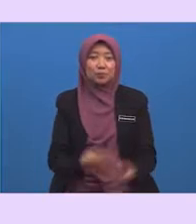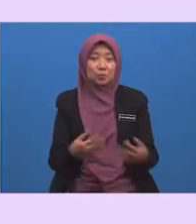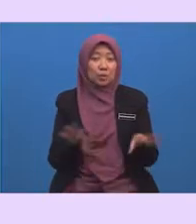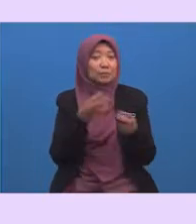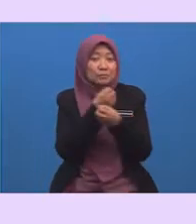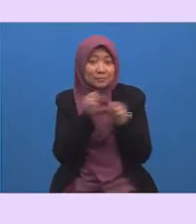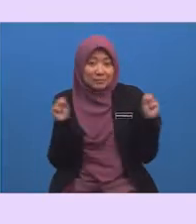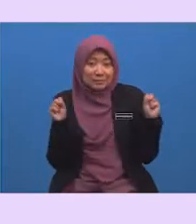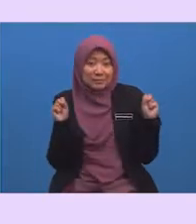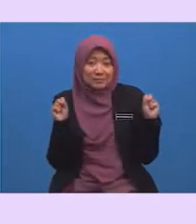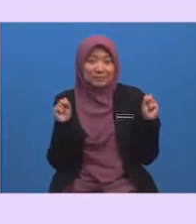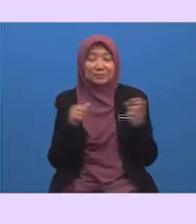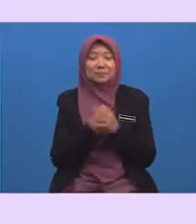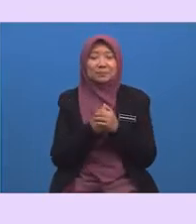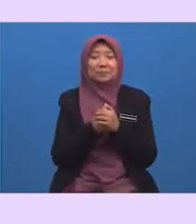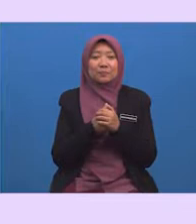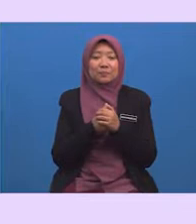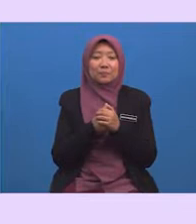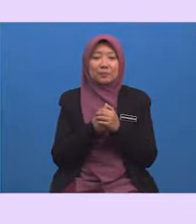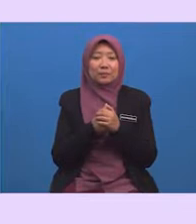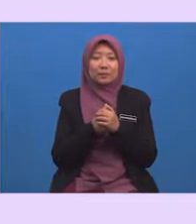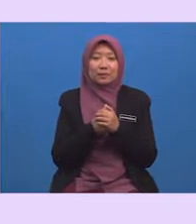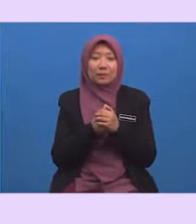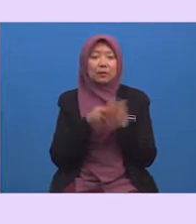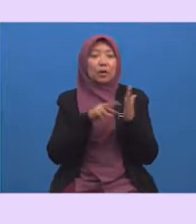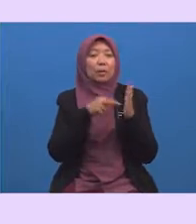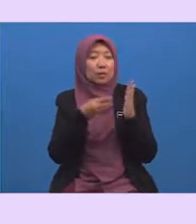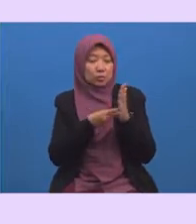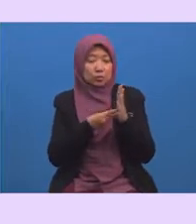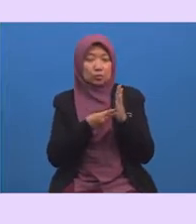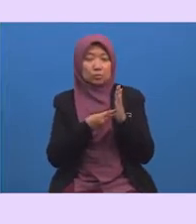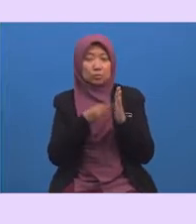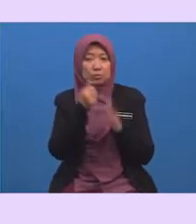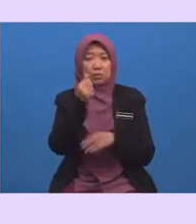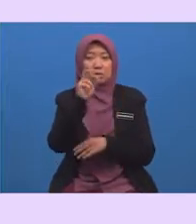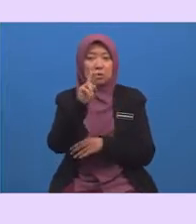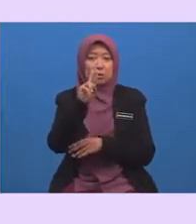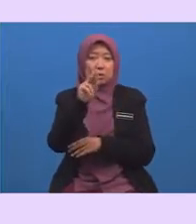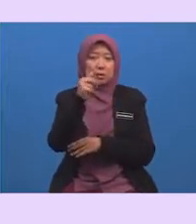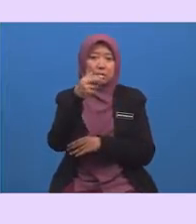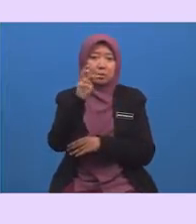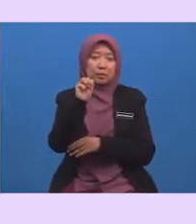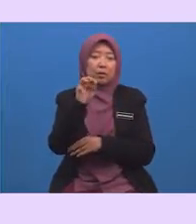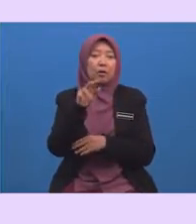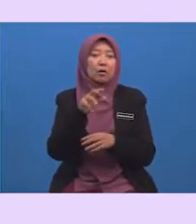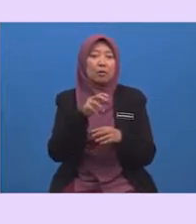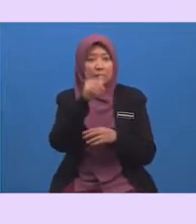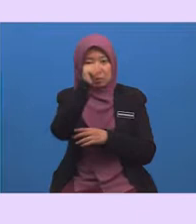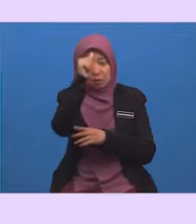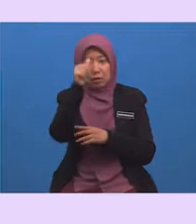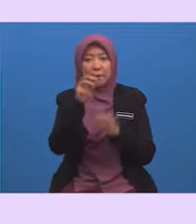Sudah sedia, murid-murid? Ya, pengertian Ar-Rahman ialah Allah Maha